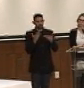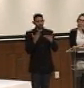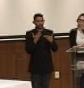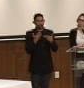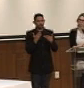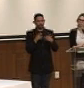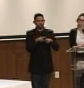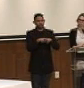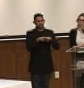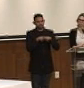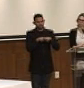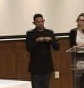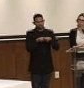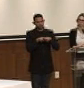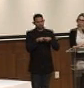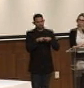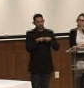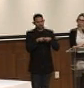Assim,